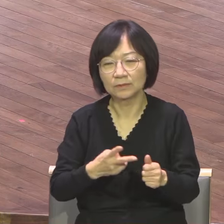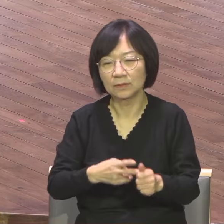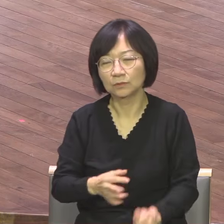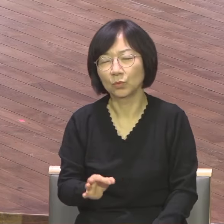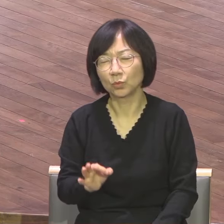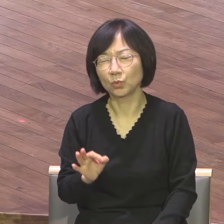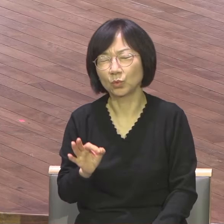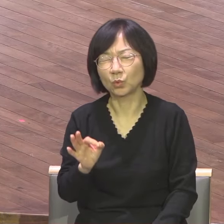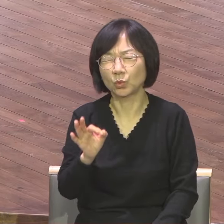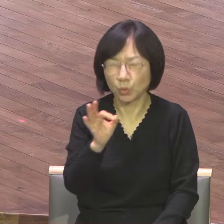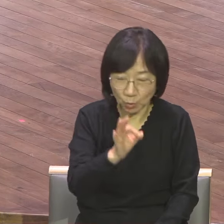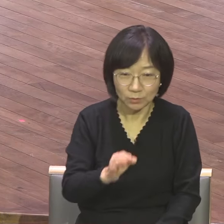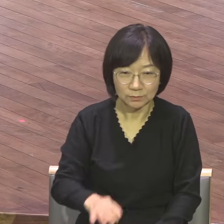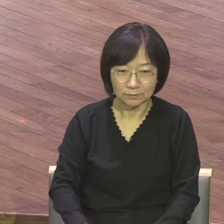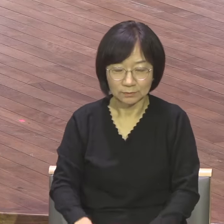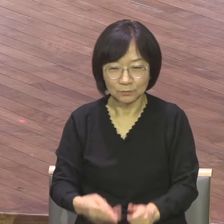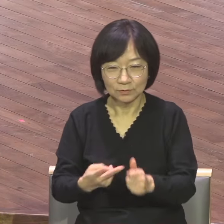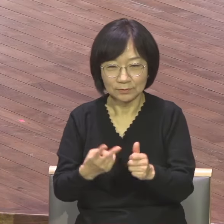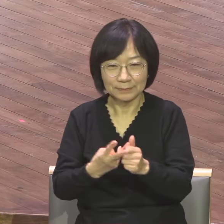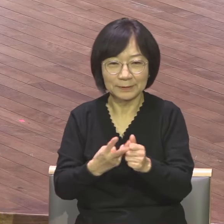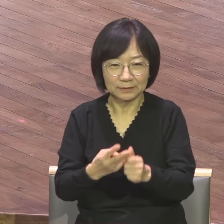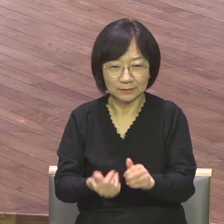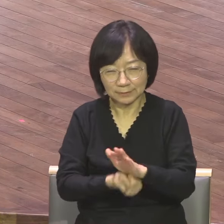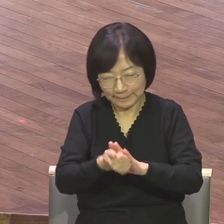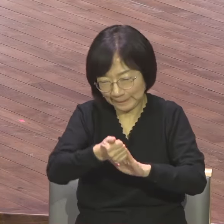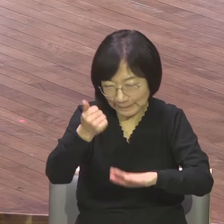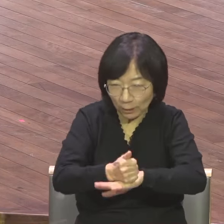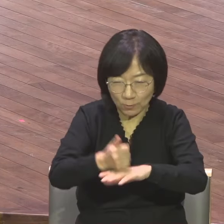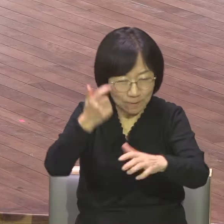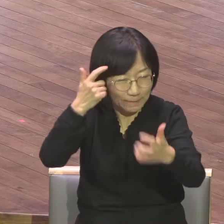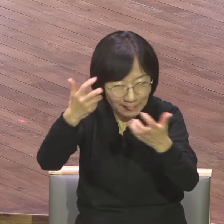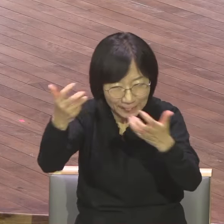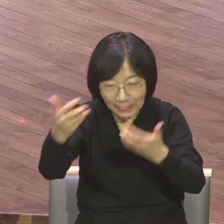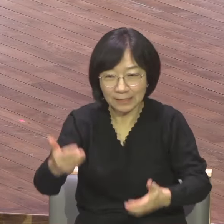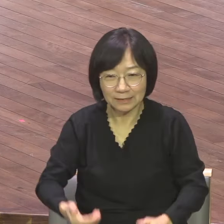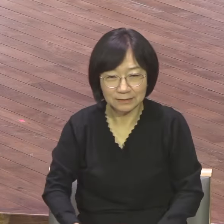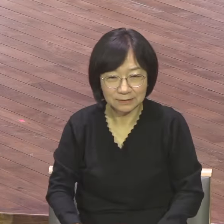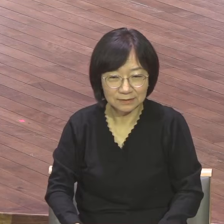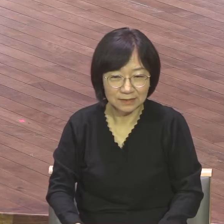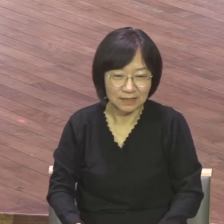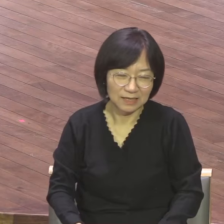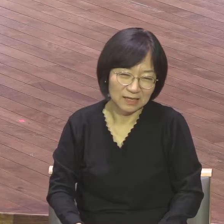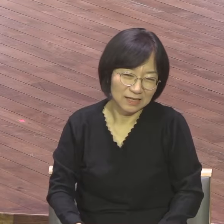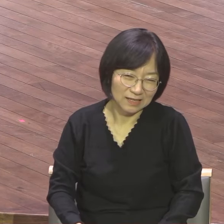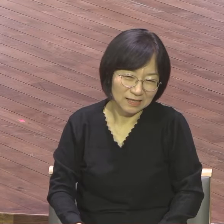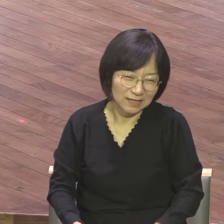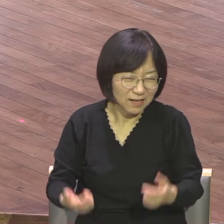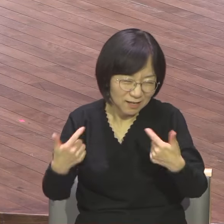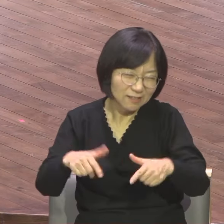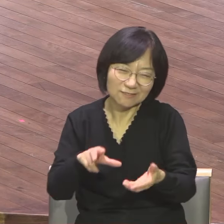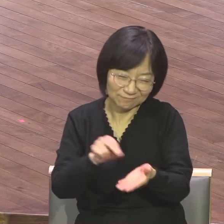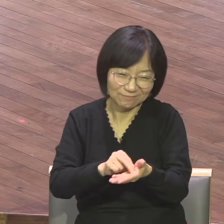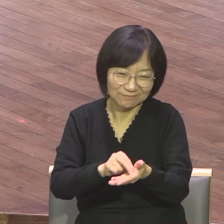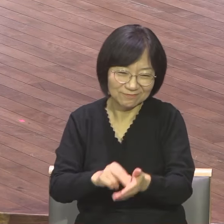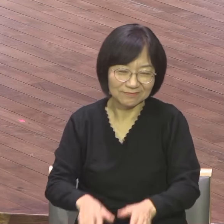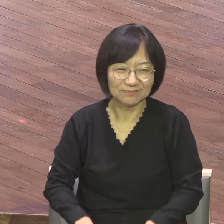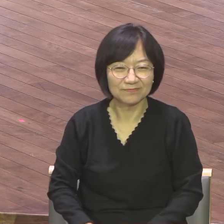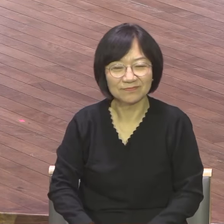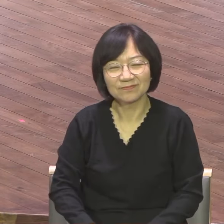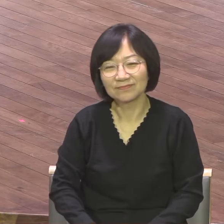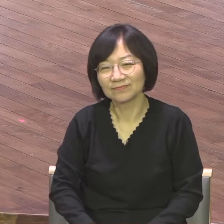중심이죠. 여기에 확 매몰돼버려요. 사단이 너무 잘 알기 때문에. 그 결과는